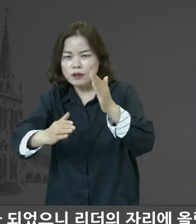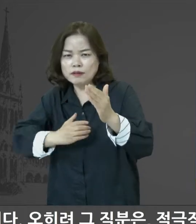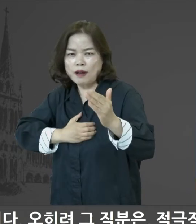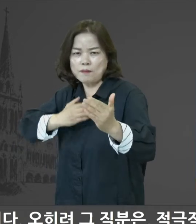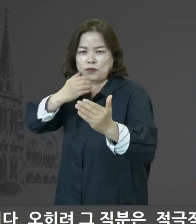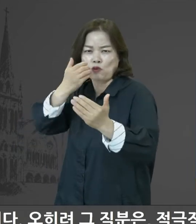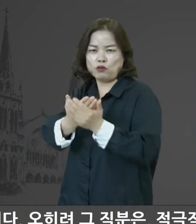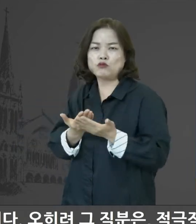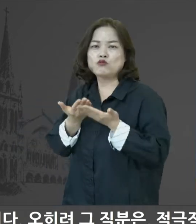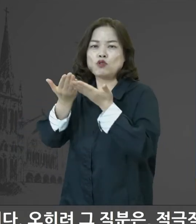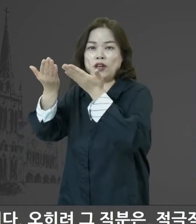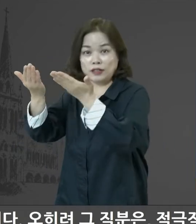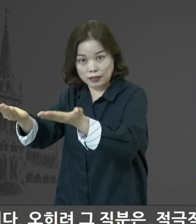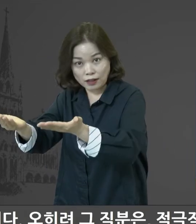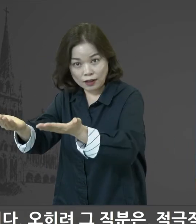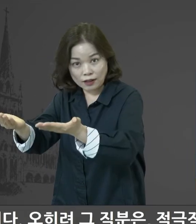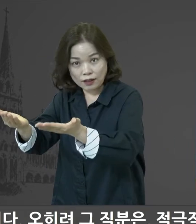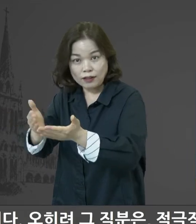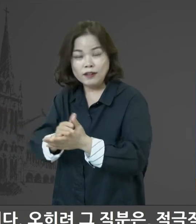감동을 주는 자가 되어야 되겠다,